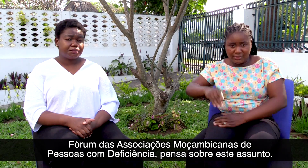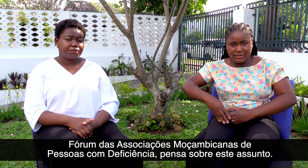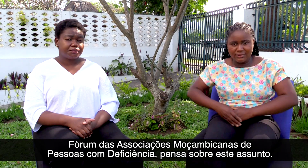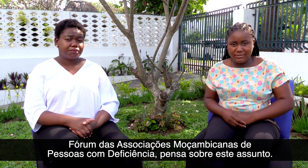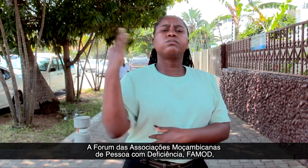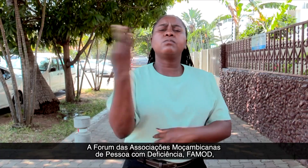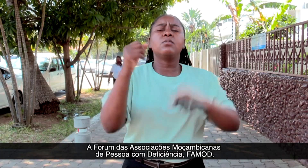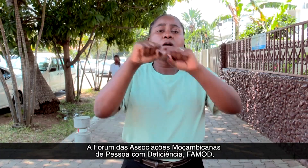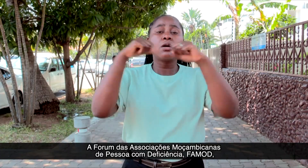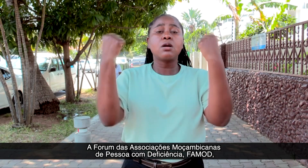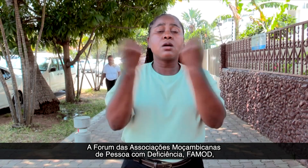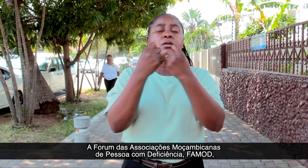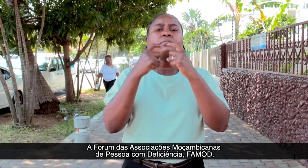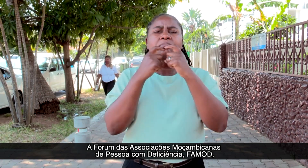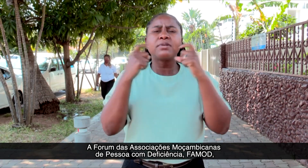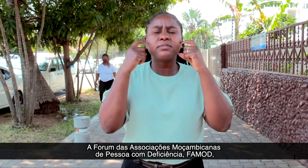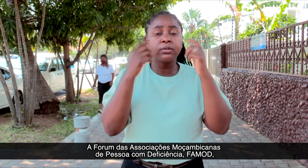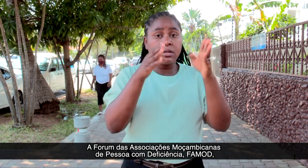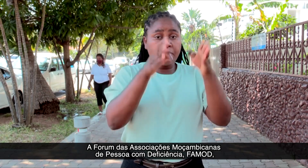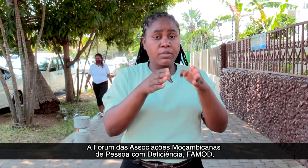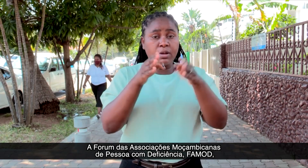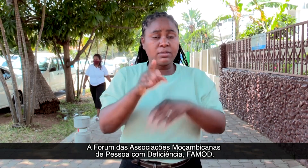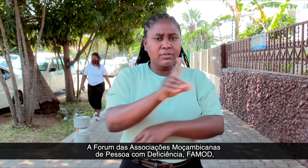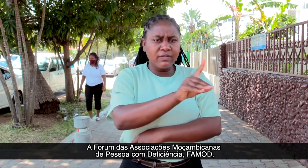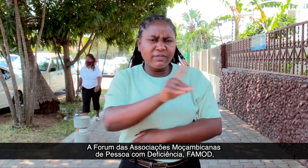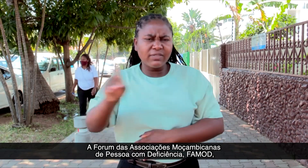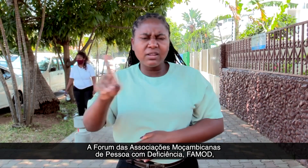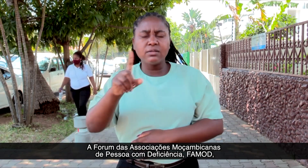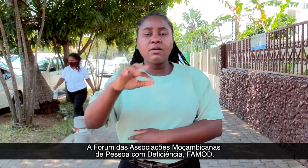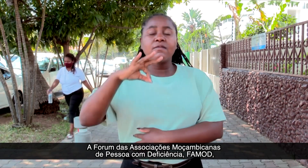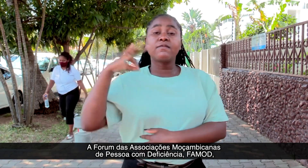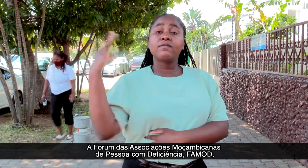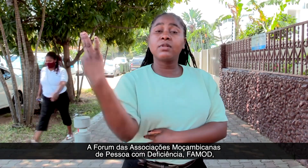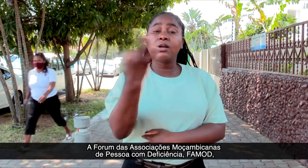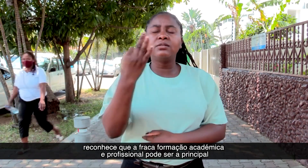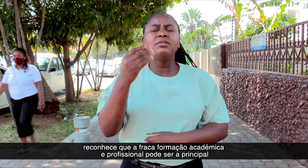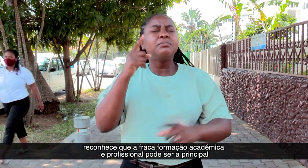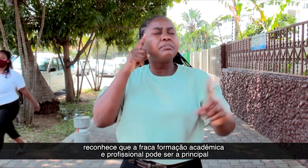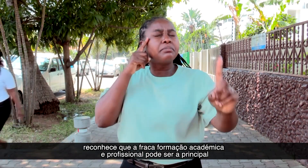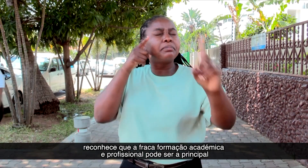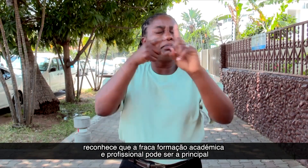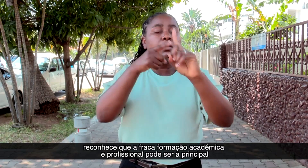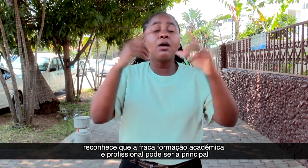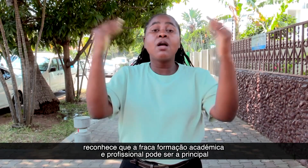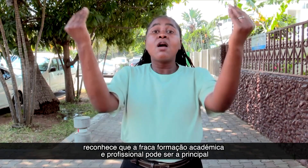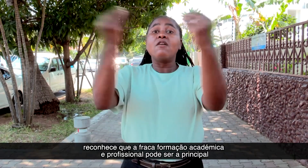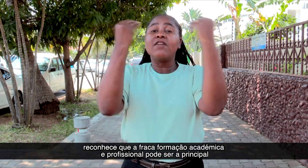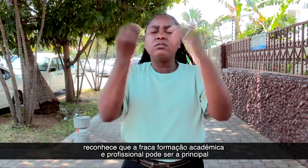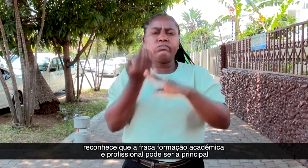assunto. O Fórum das Associações Moçambicanas de Pessoas com Deficiência, FAMOD, reconhece que a fraca formação acadêmica